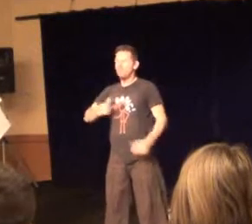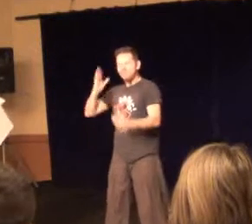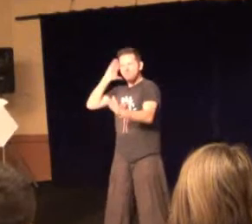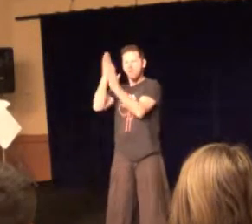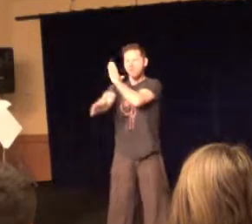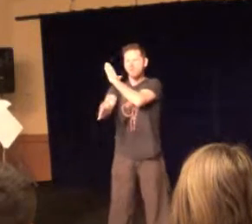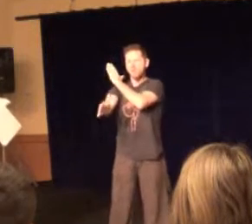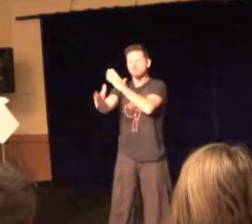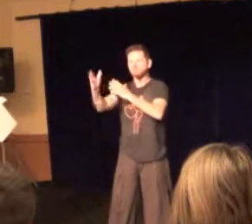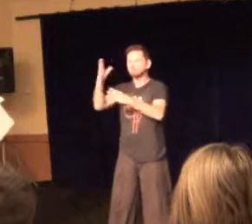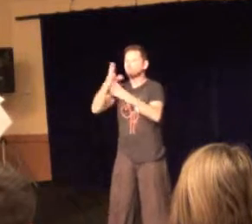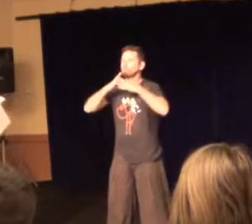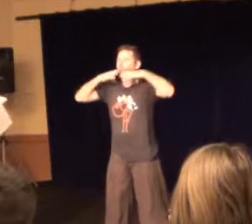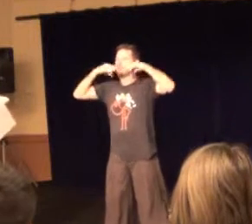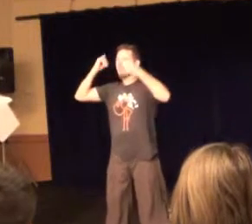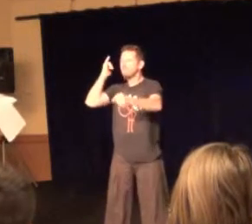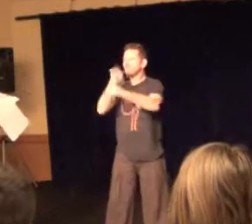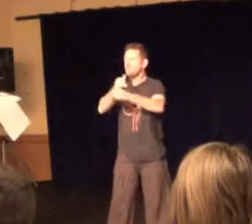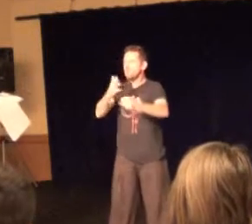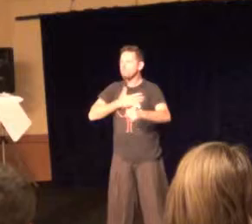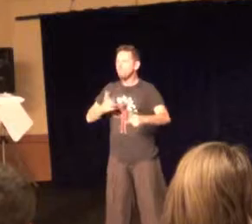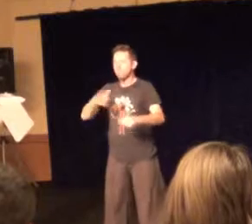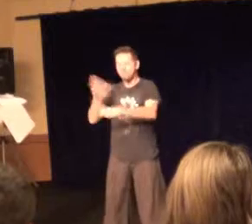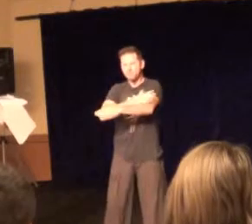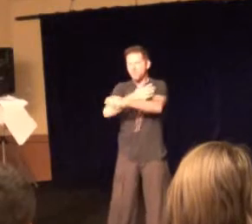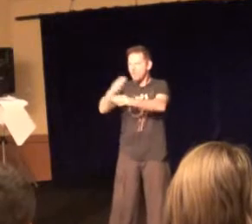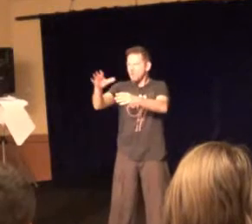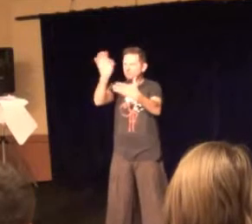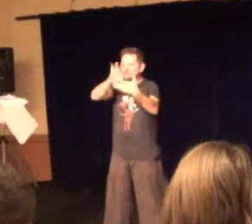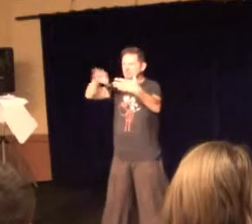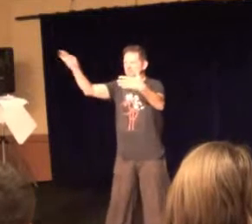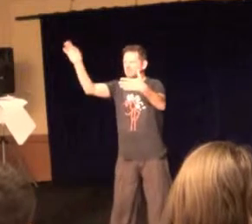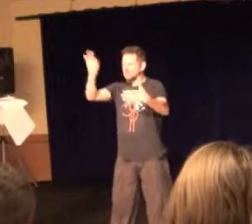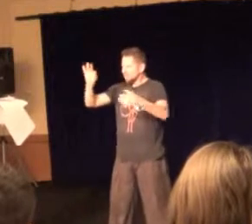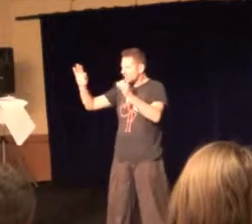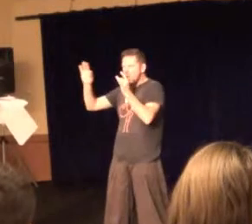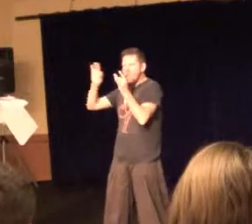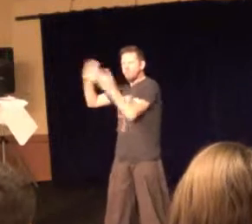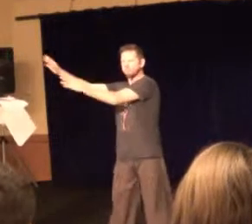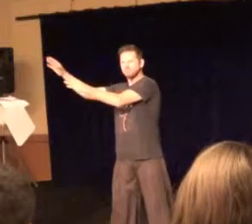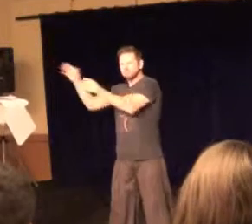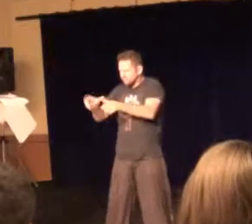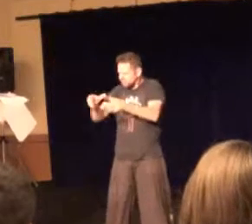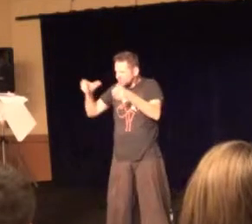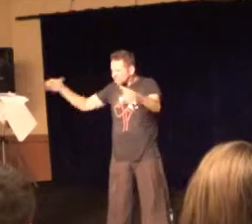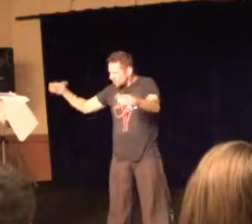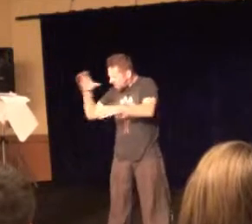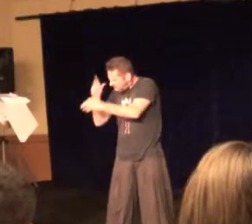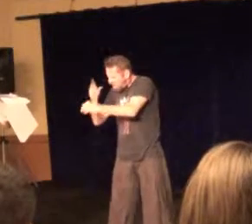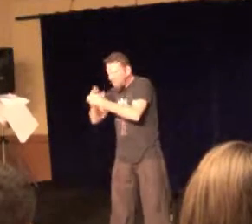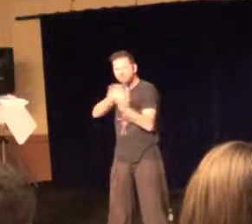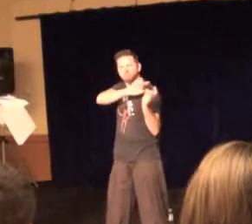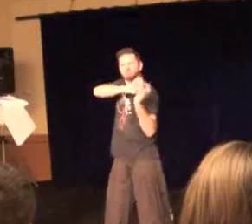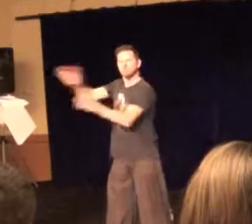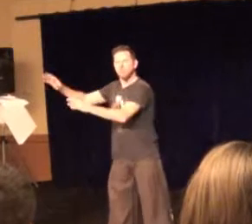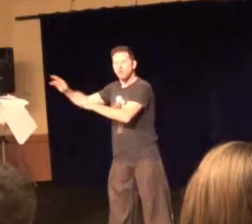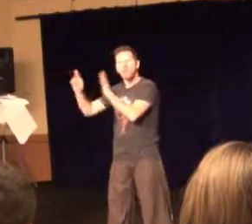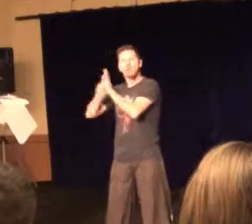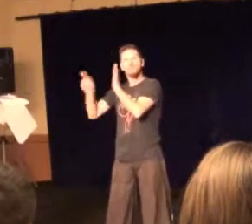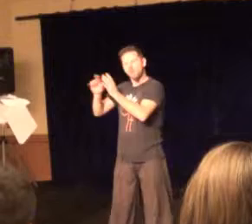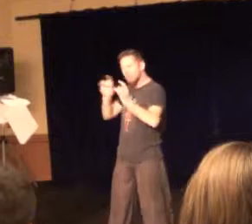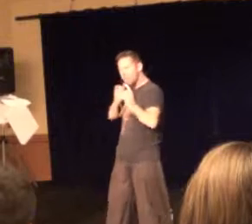vraies peurs. Un poème qui s'écrit sans crayon, sans dictionnaire de rimes, sans référence,